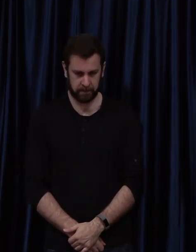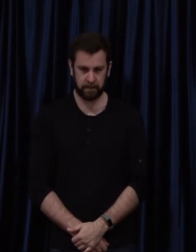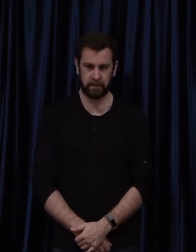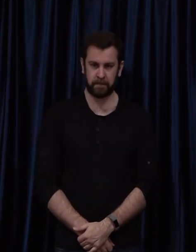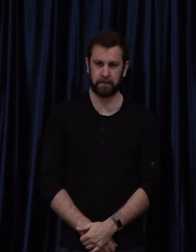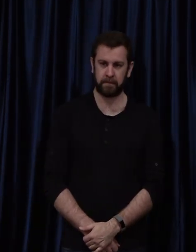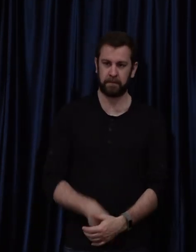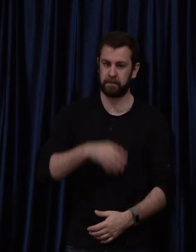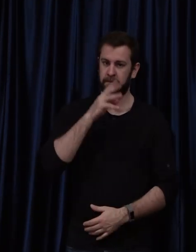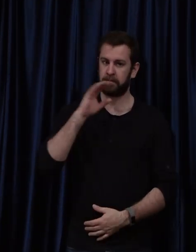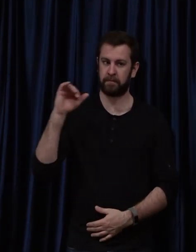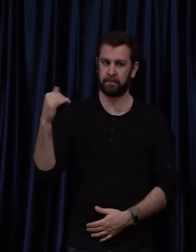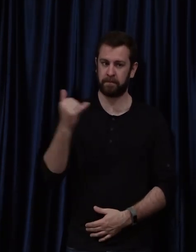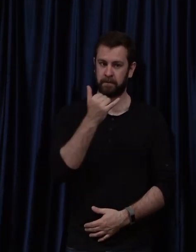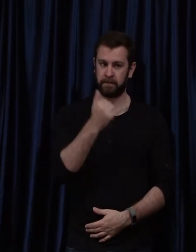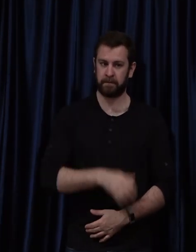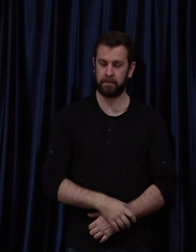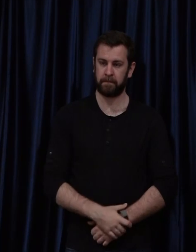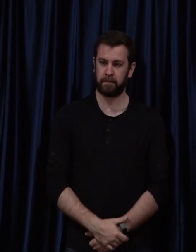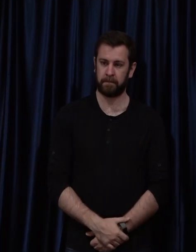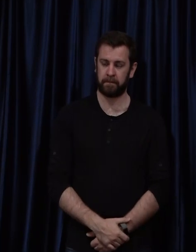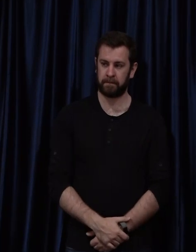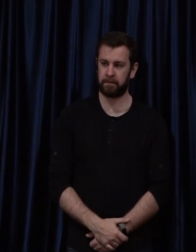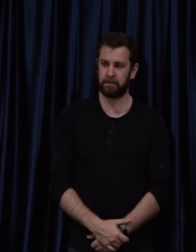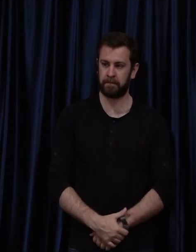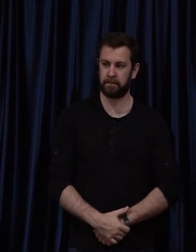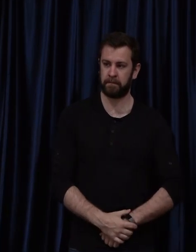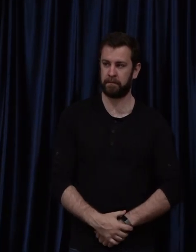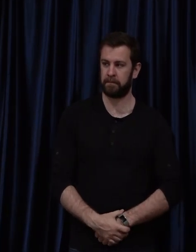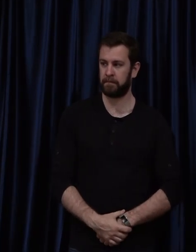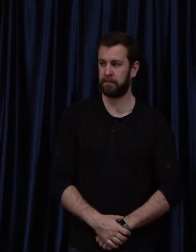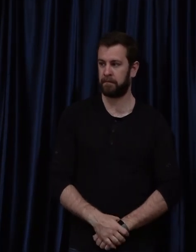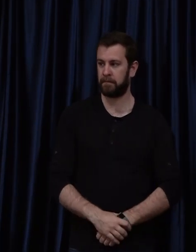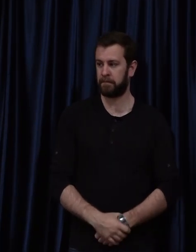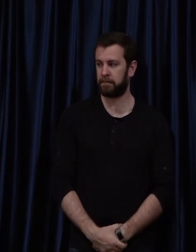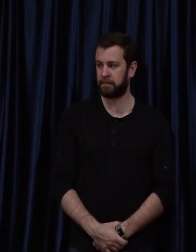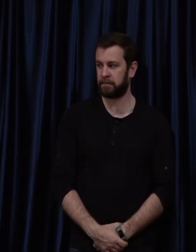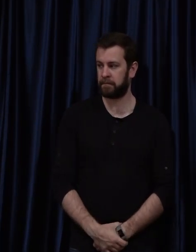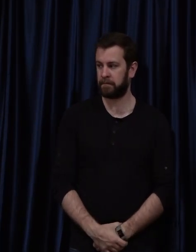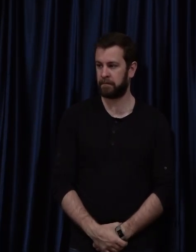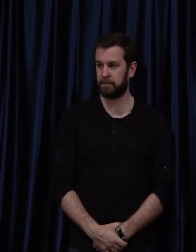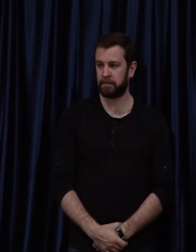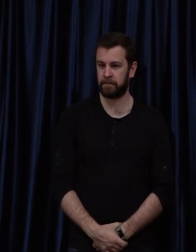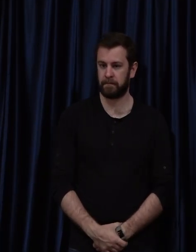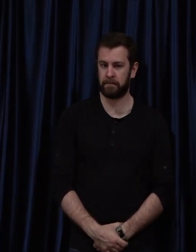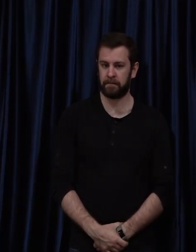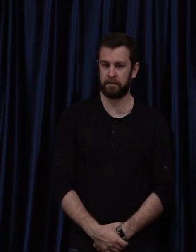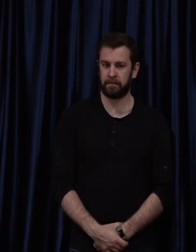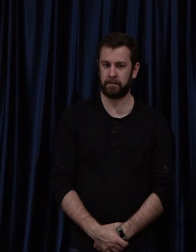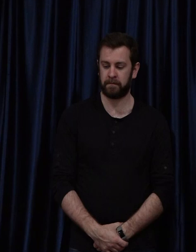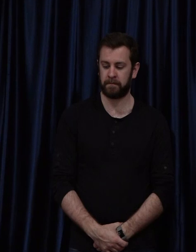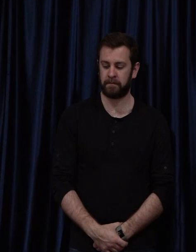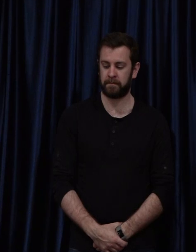الحمد لله رب العالمين والعاقبة للمتقين والجنة للموحدين ولا عدوان إلا على الظالمين